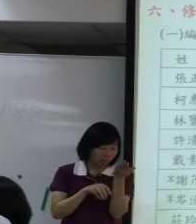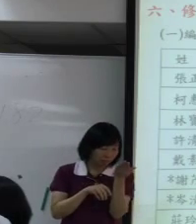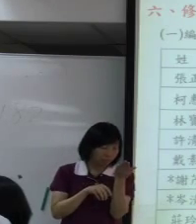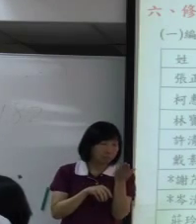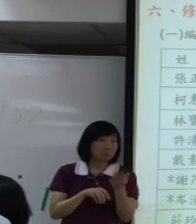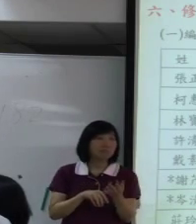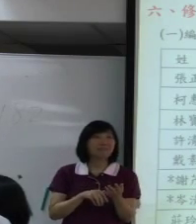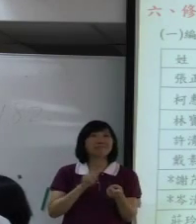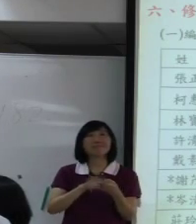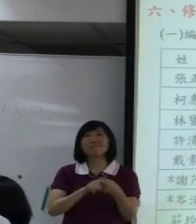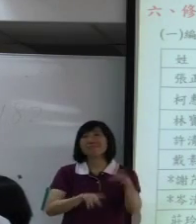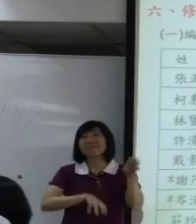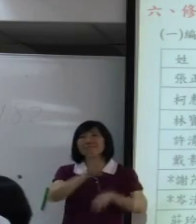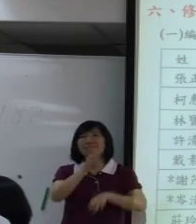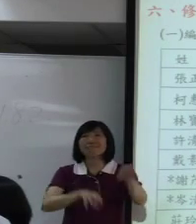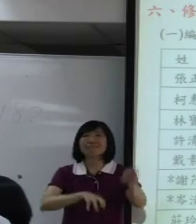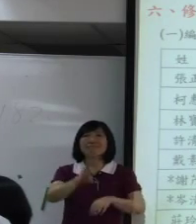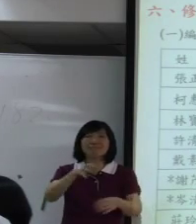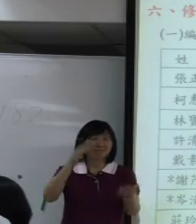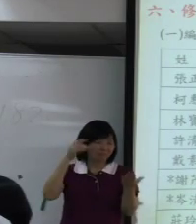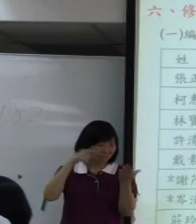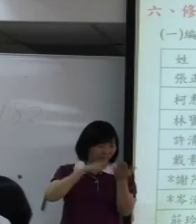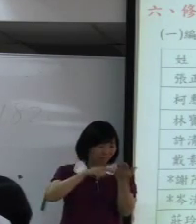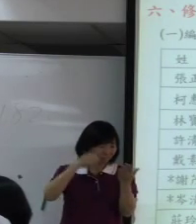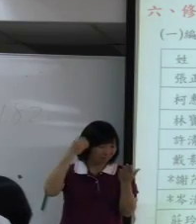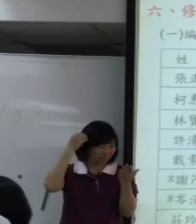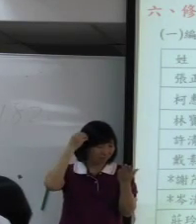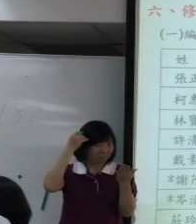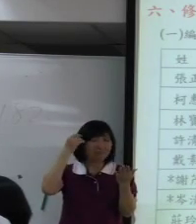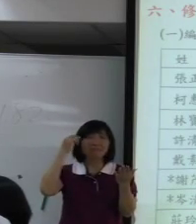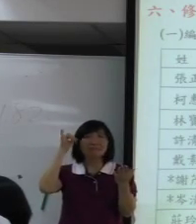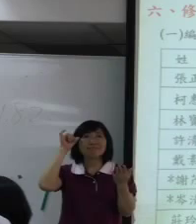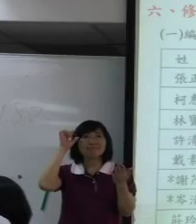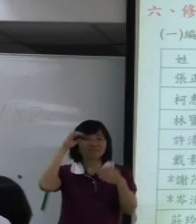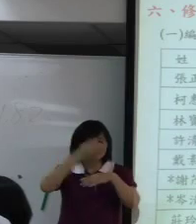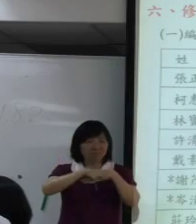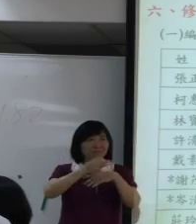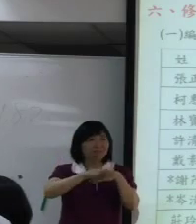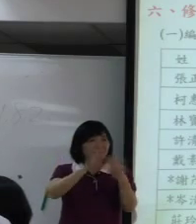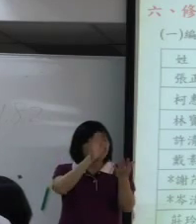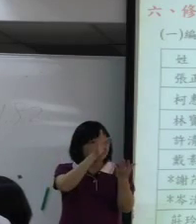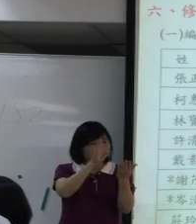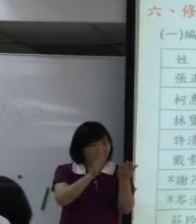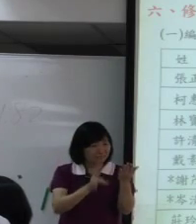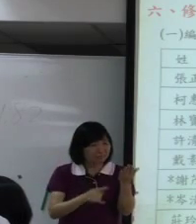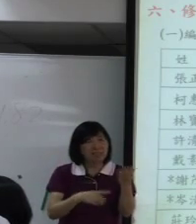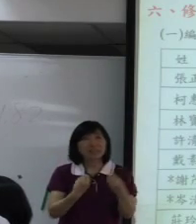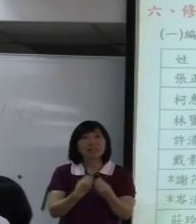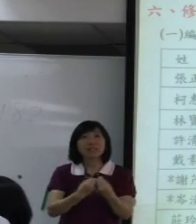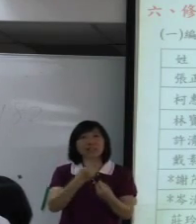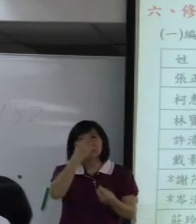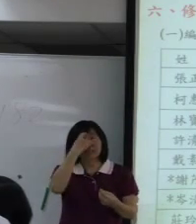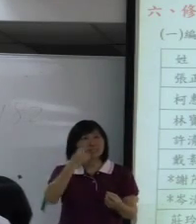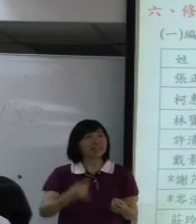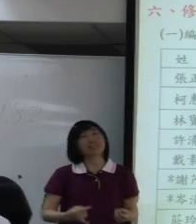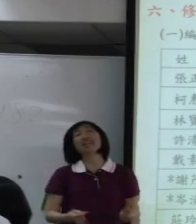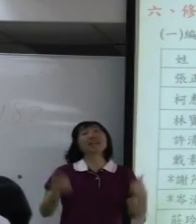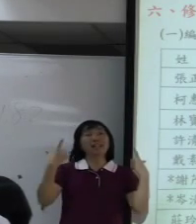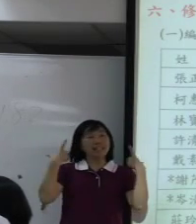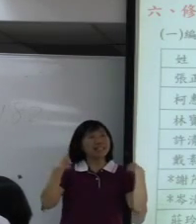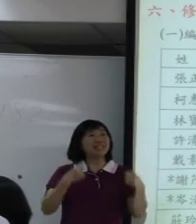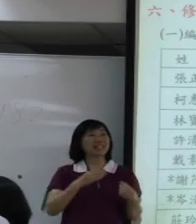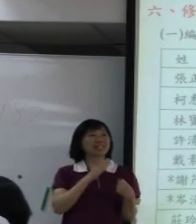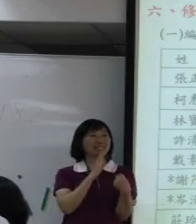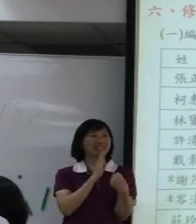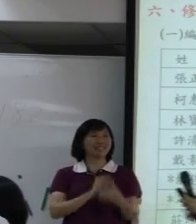文章颠颠倒倒啊，有时候缺这个缺那个。陈清美她本来是一个